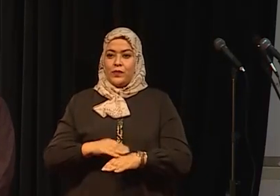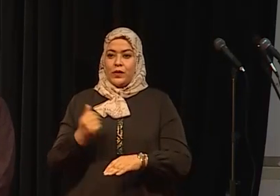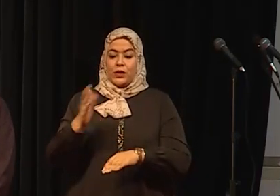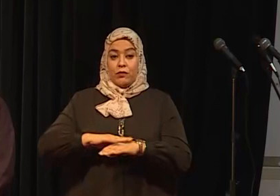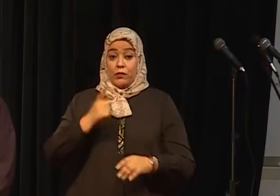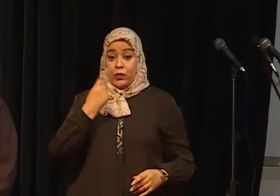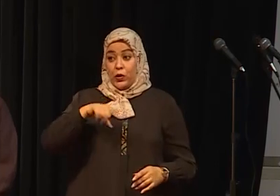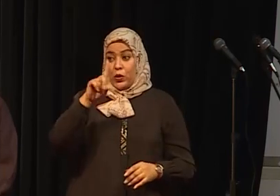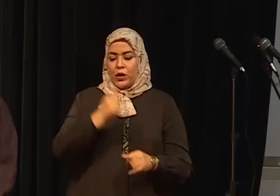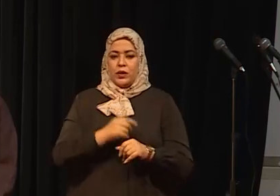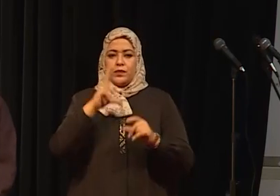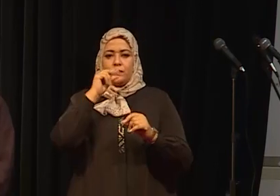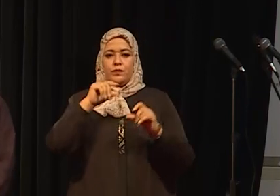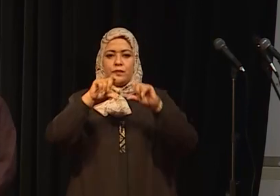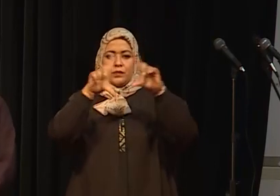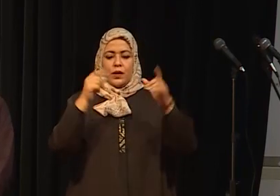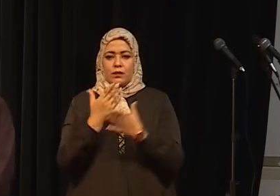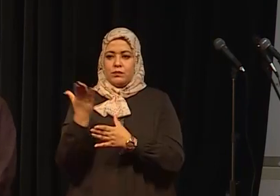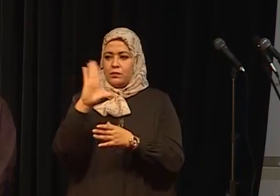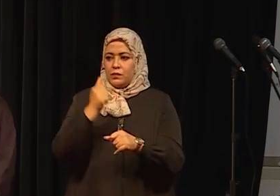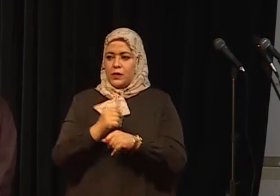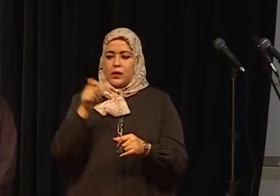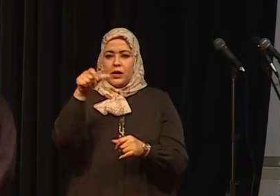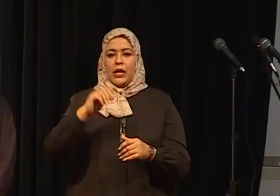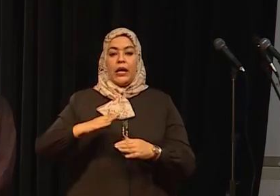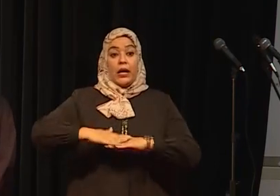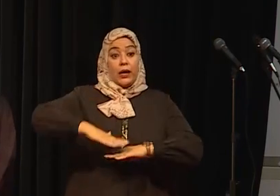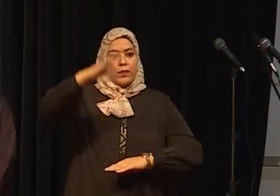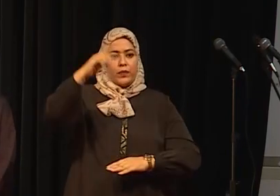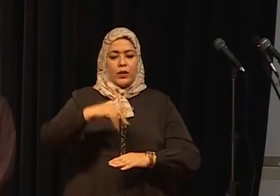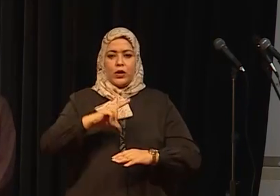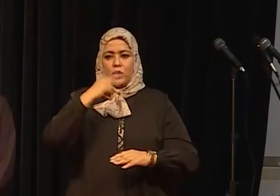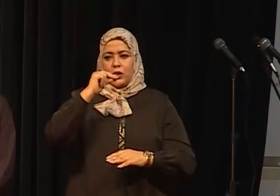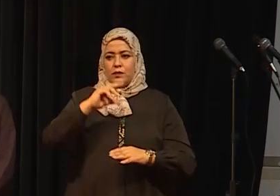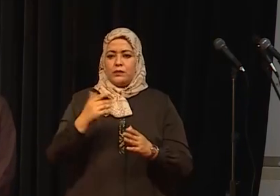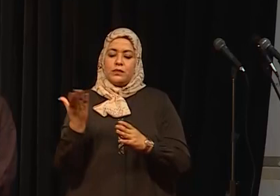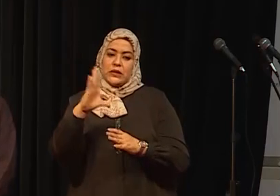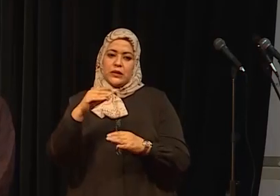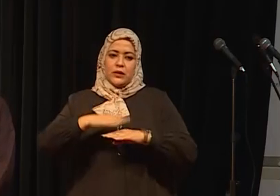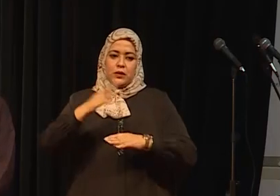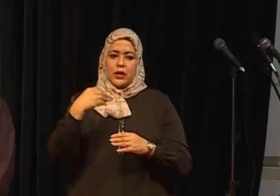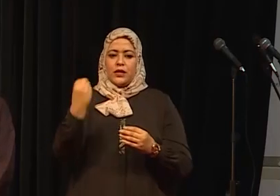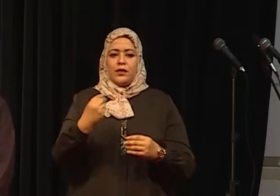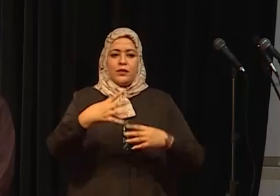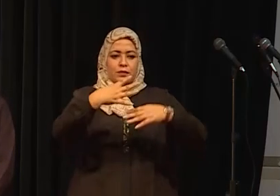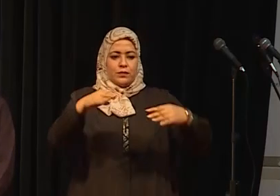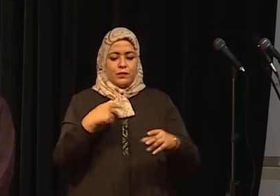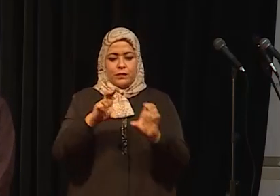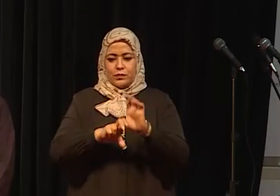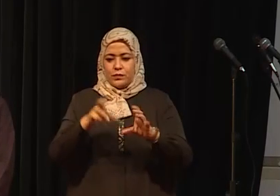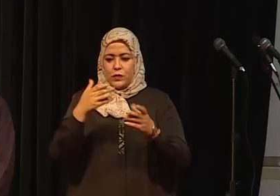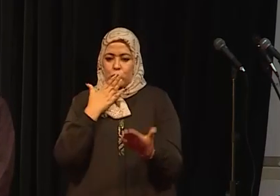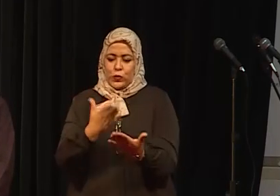بداية هذه الكلمة كانت موجهة لفئة الكبار، والآن سأتوجه إلى ضيوفنا الأعزاء